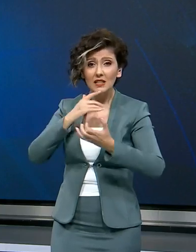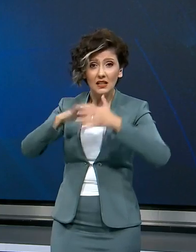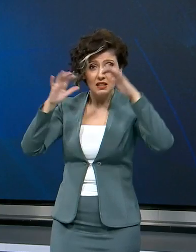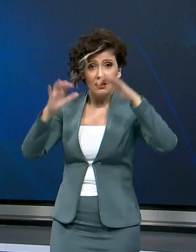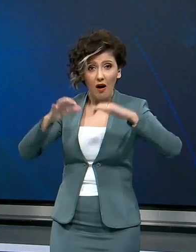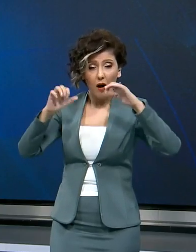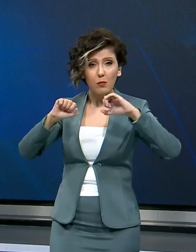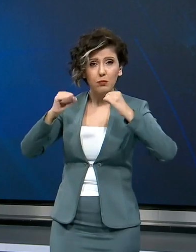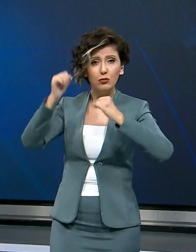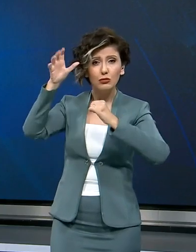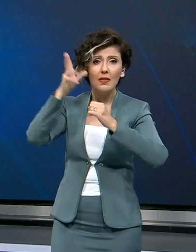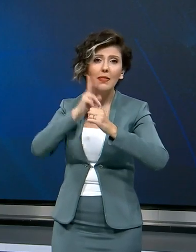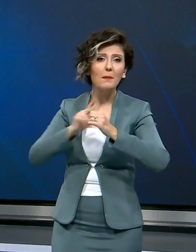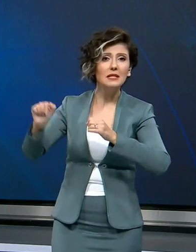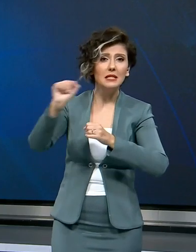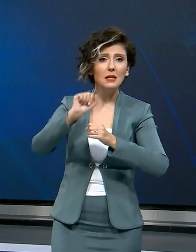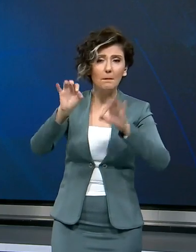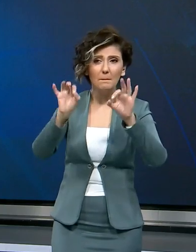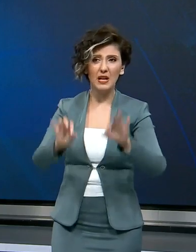buzu temizlemeye başladı.